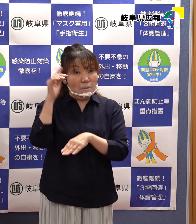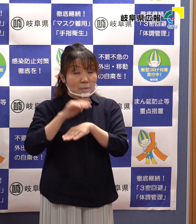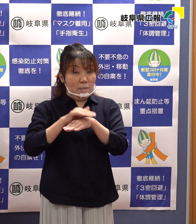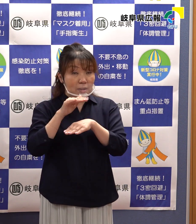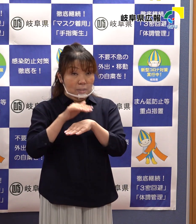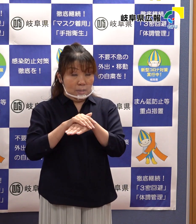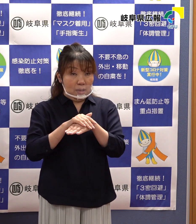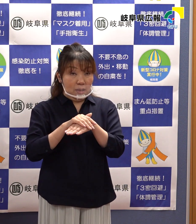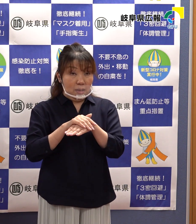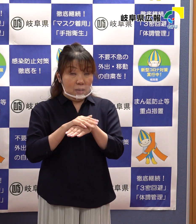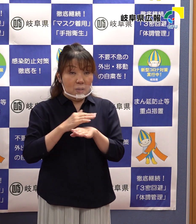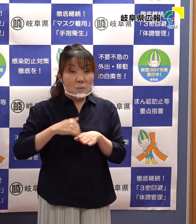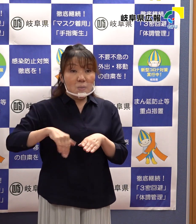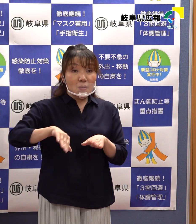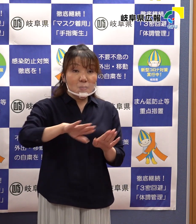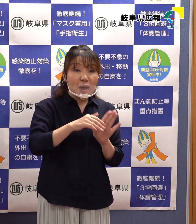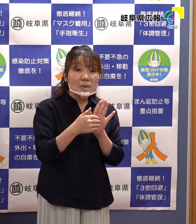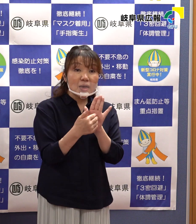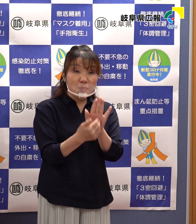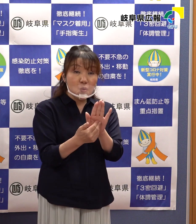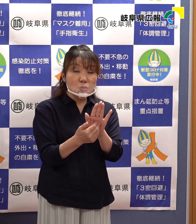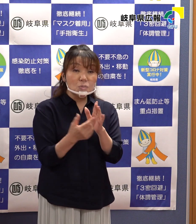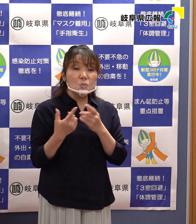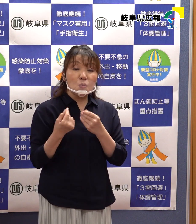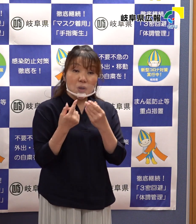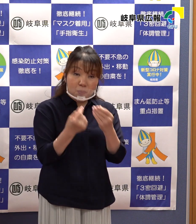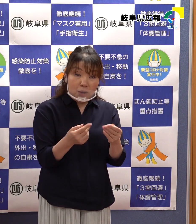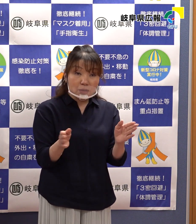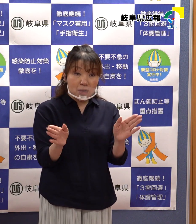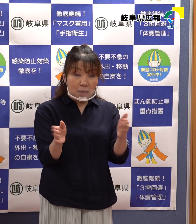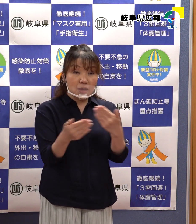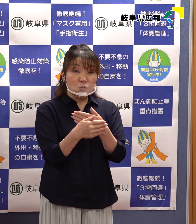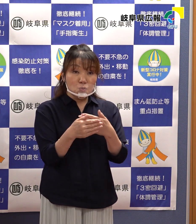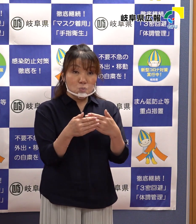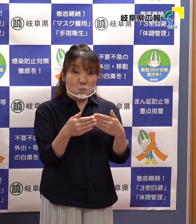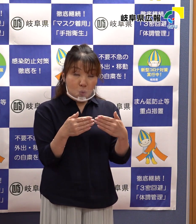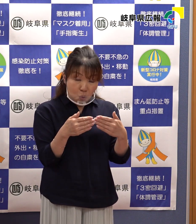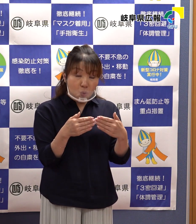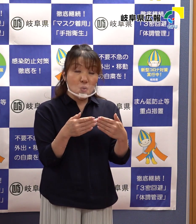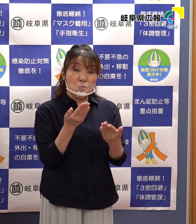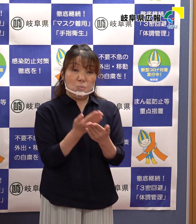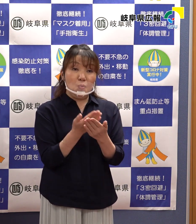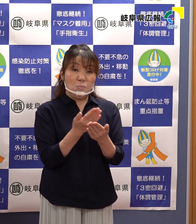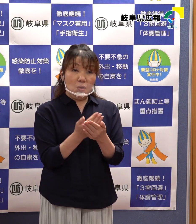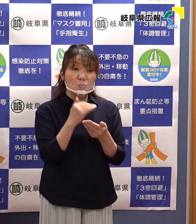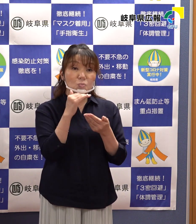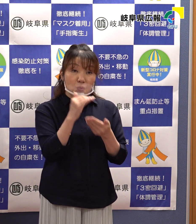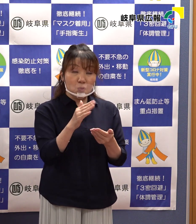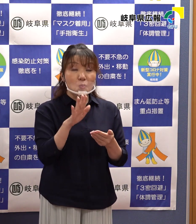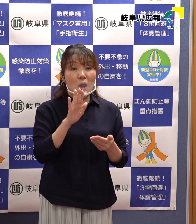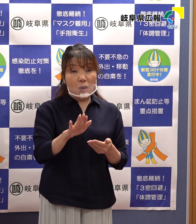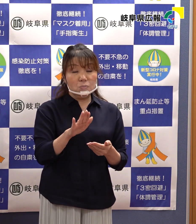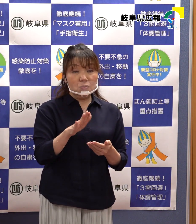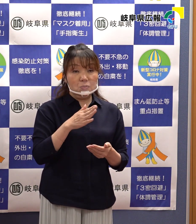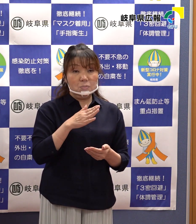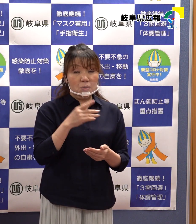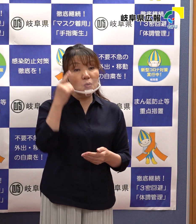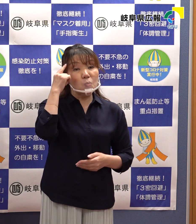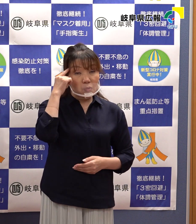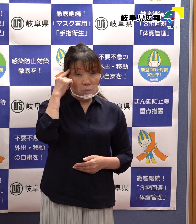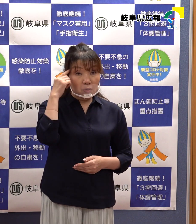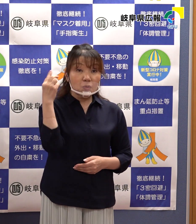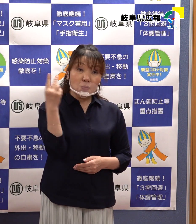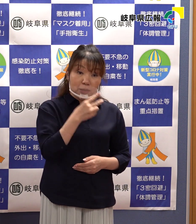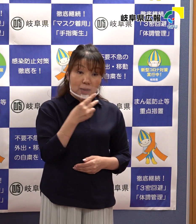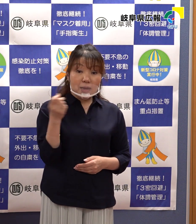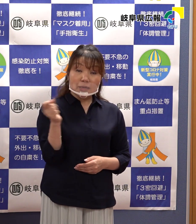まん延防止のままで、休業要請することはあり得るというふうに思っております。それから緊